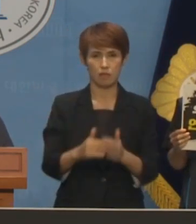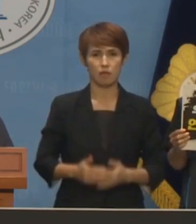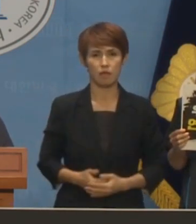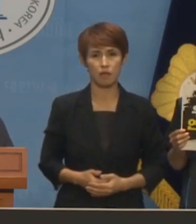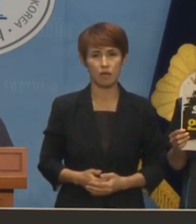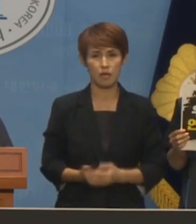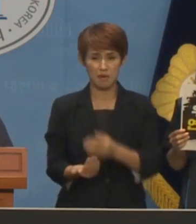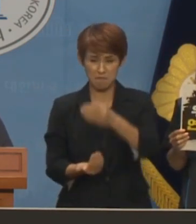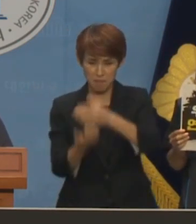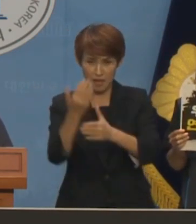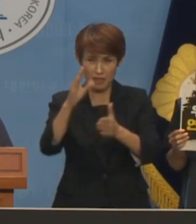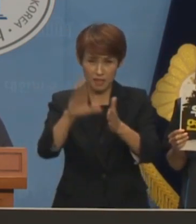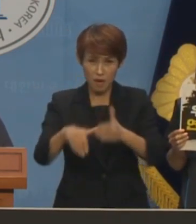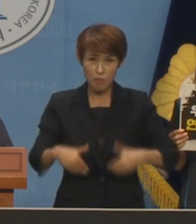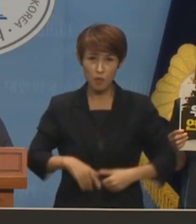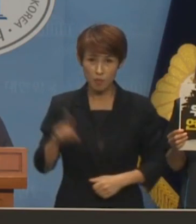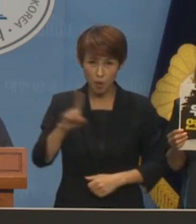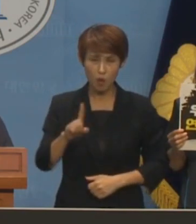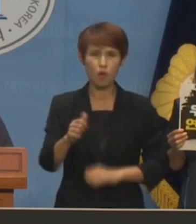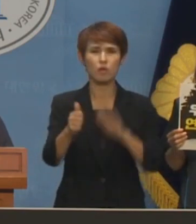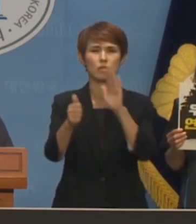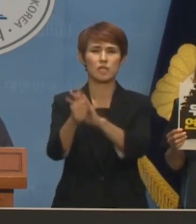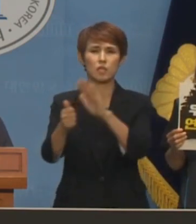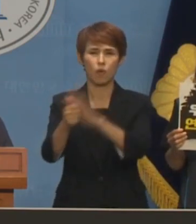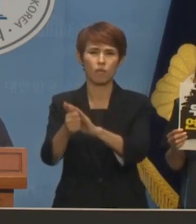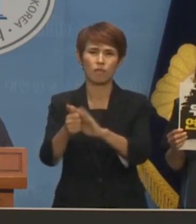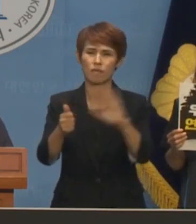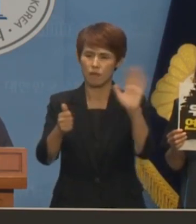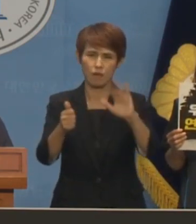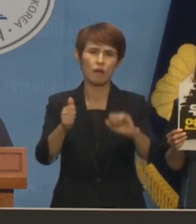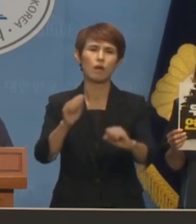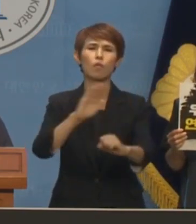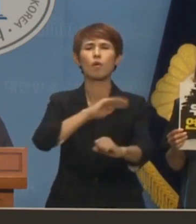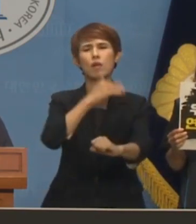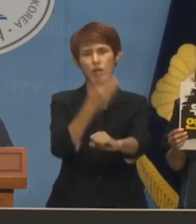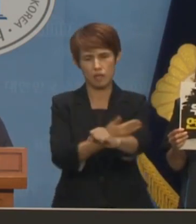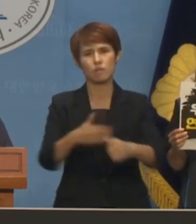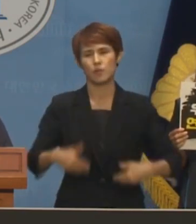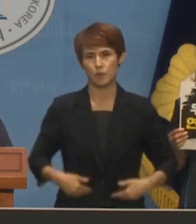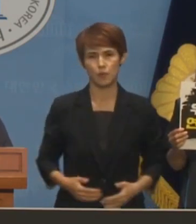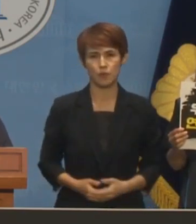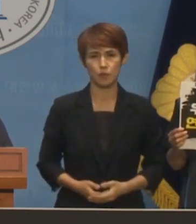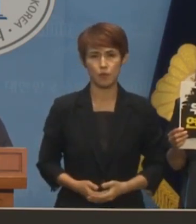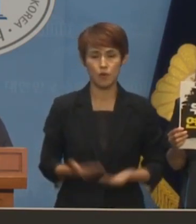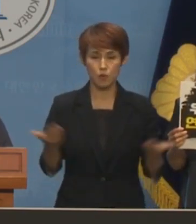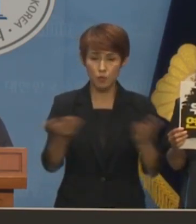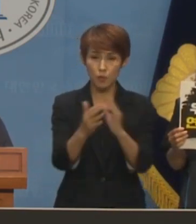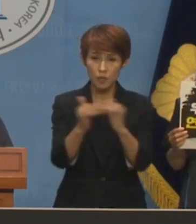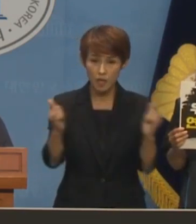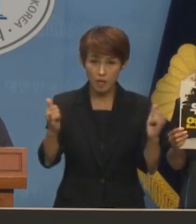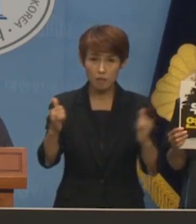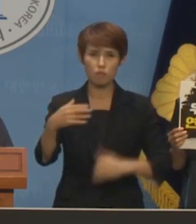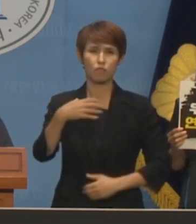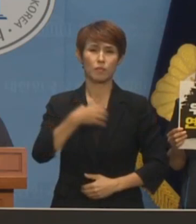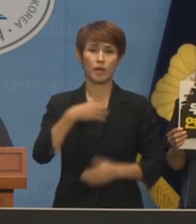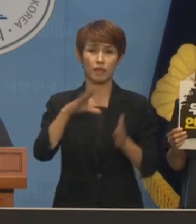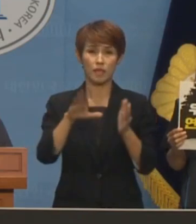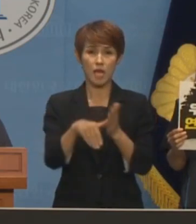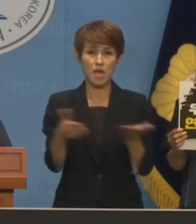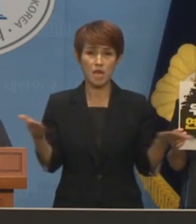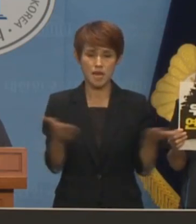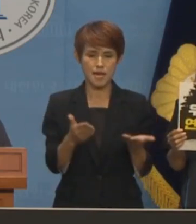것은 지원이 아닙니다 바로 권리입니다 노동자들은 위험할 때 이을 멈출 수 있는